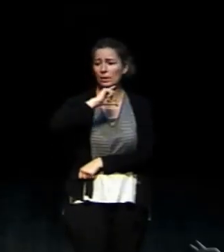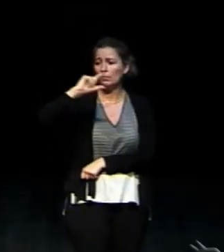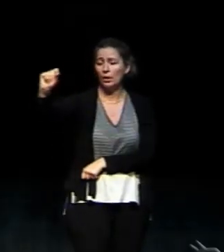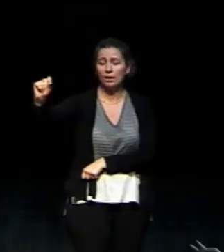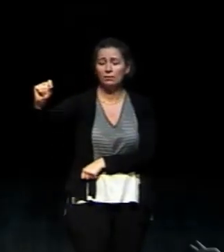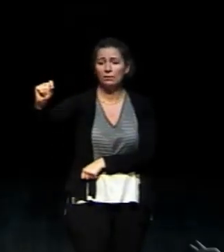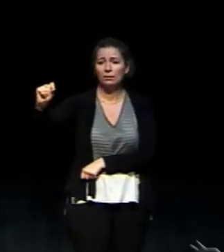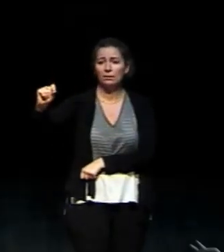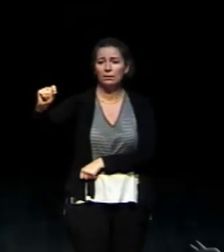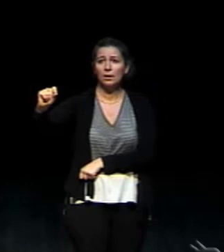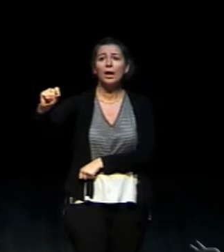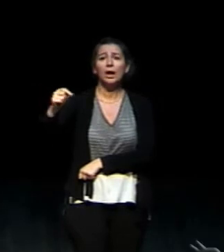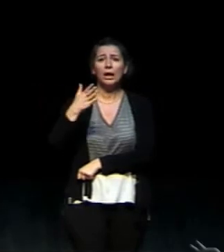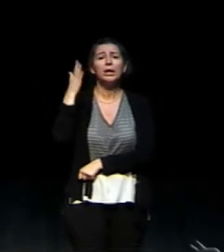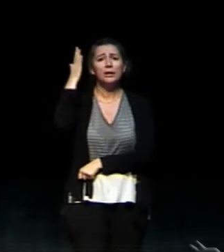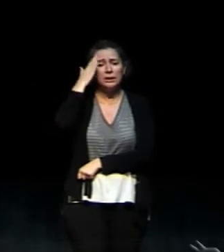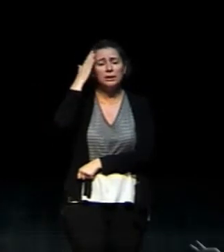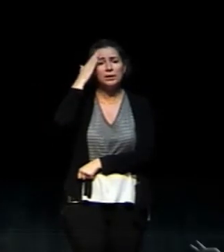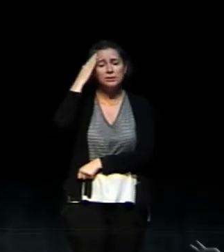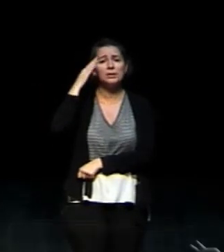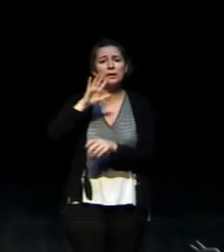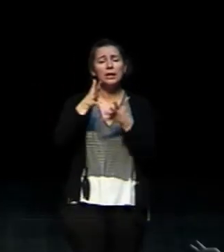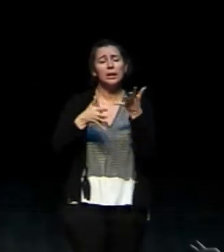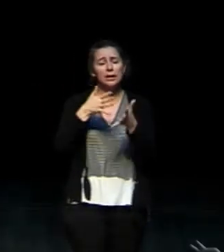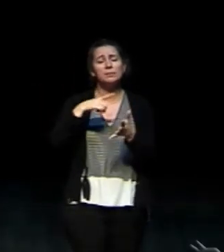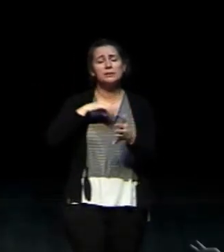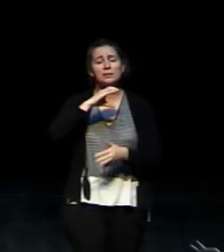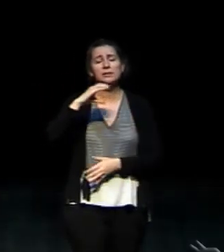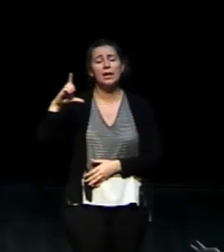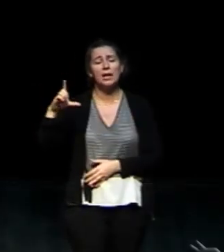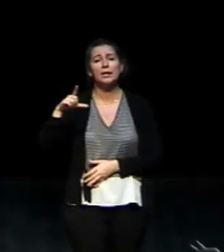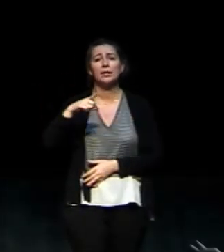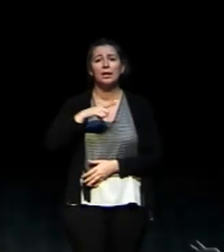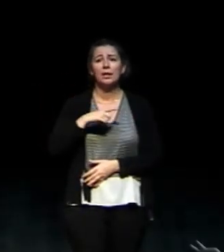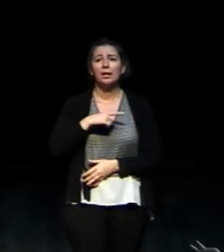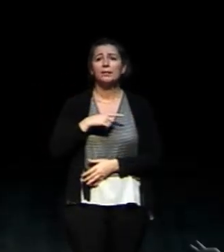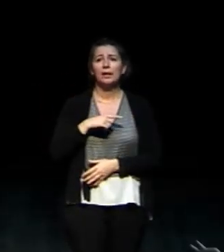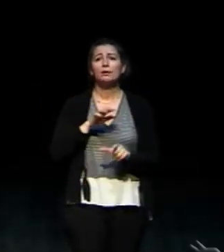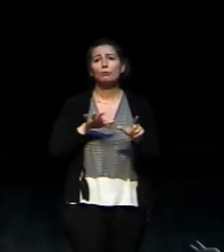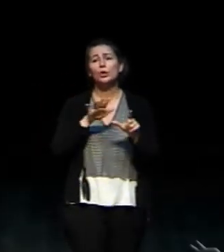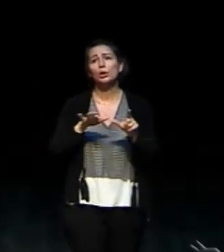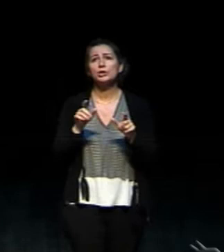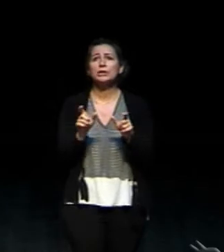o aluno vai embora e eu entendi que a Libras tem classificadores,